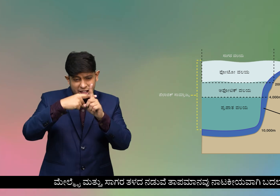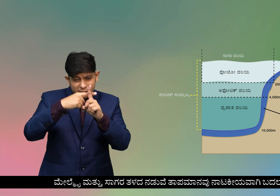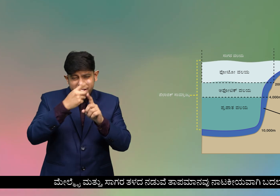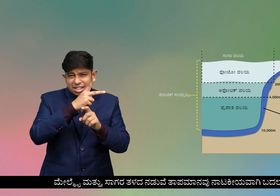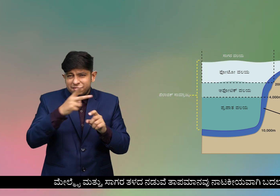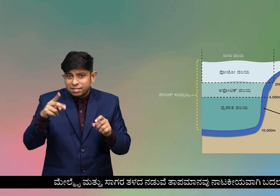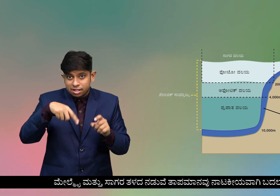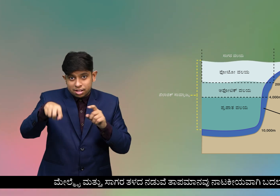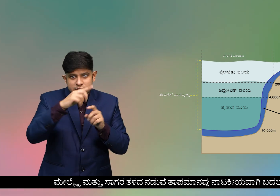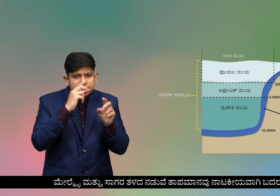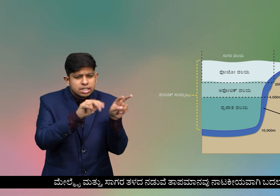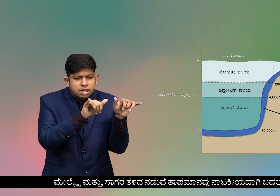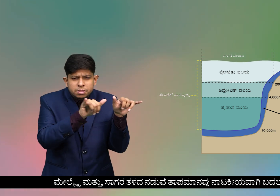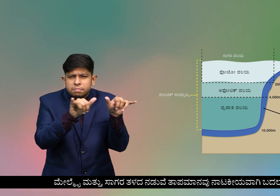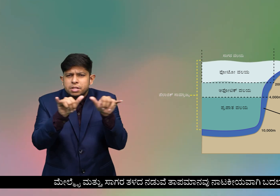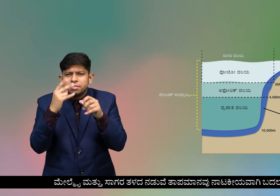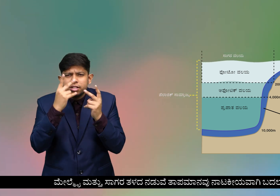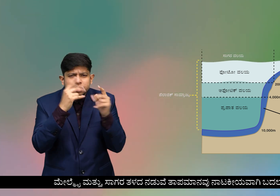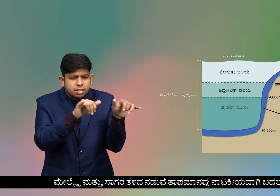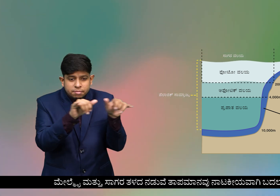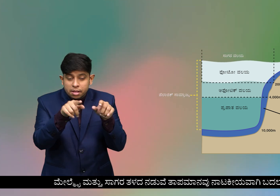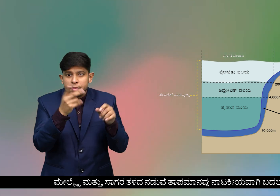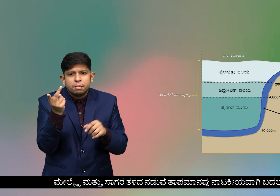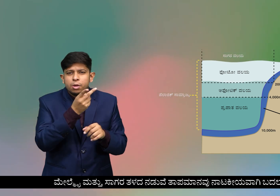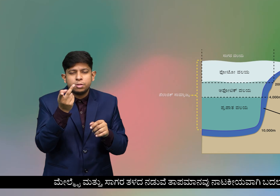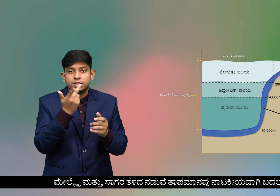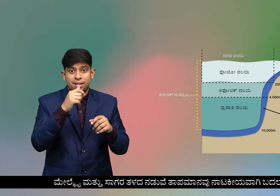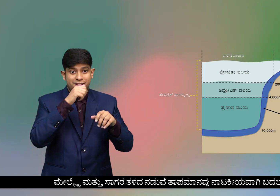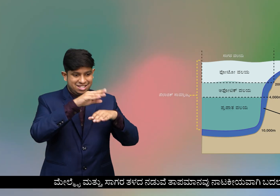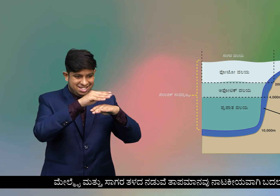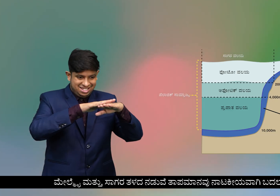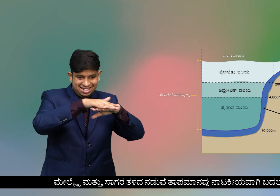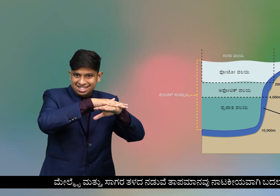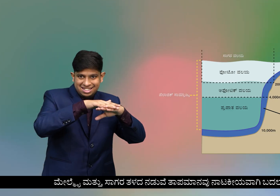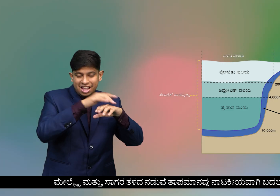ಮೇಲ್ಮೈ ಮತ್ತು ಸಾಗರ ತಳದ ನಡುವೆ ತಾಪಮಾನವು ನಾಟಕೀಯವಾಗಿ ಬದಲಾಗುತ್ತೆ.